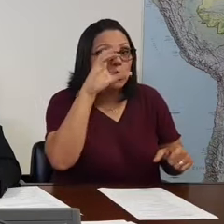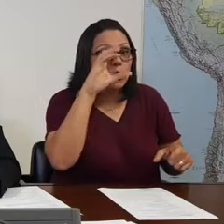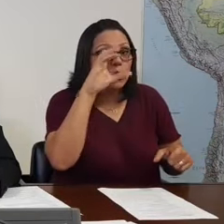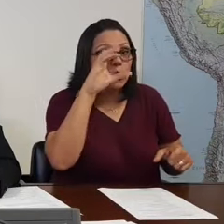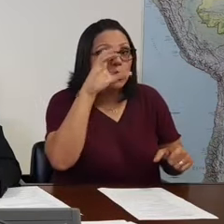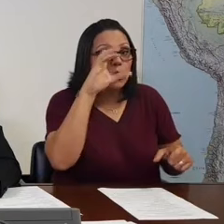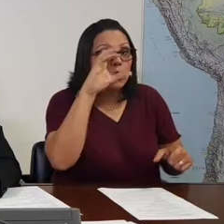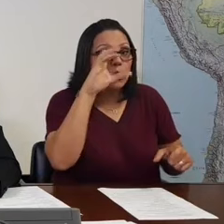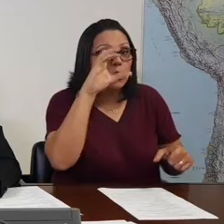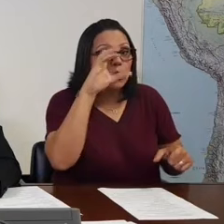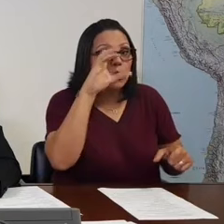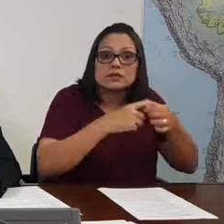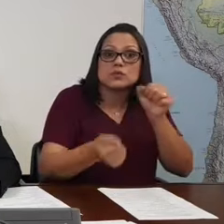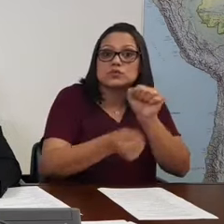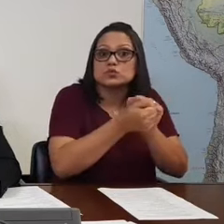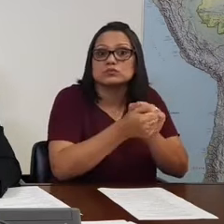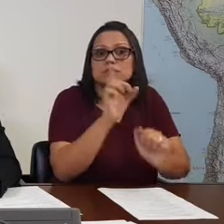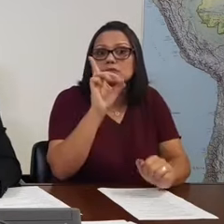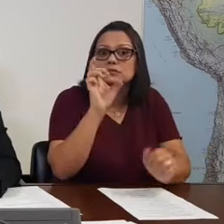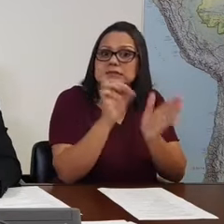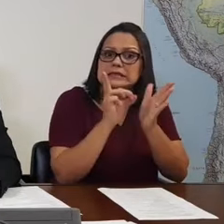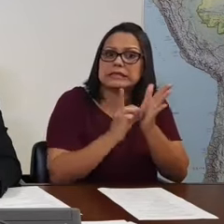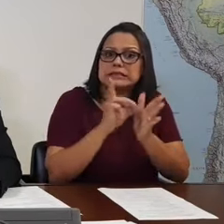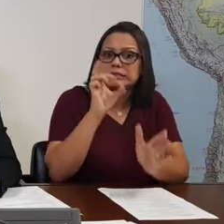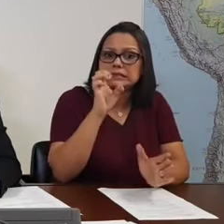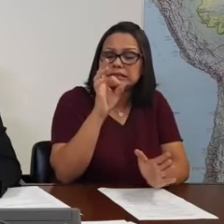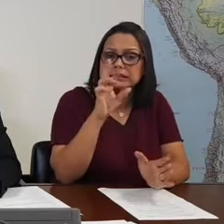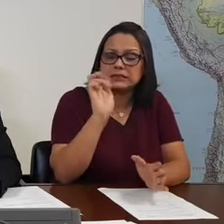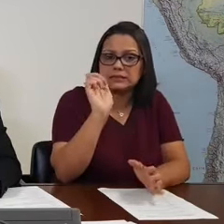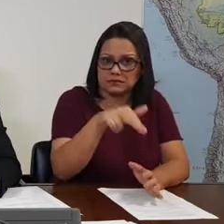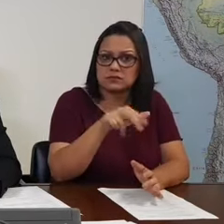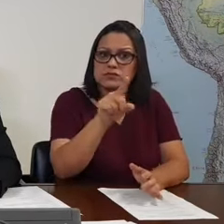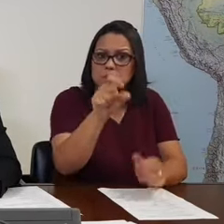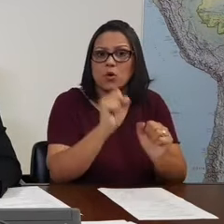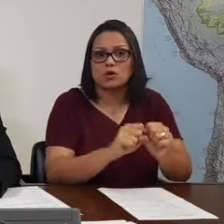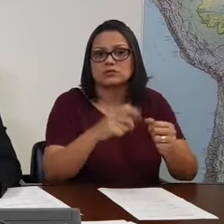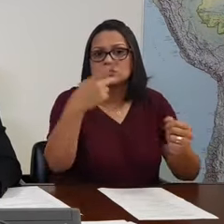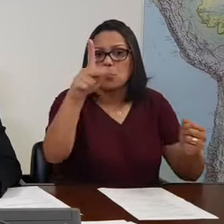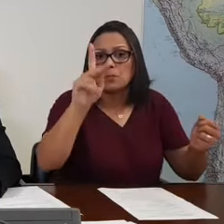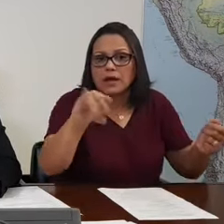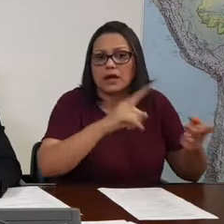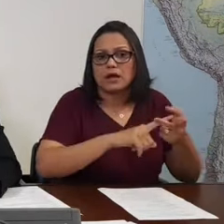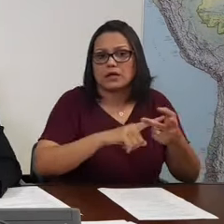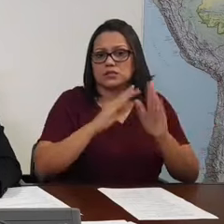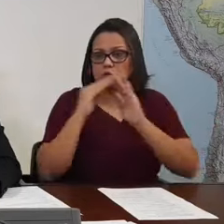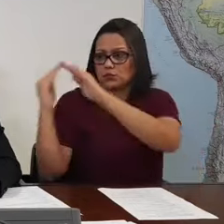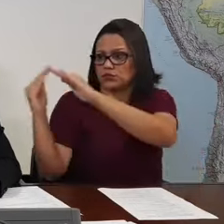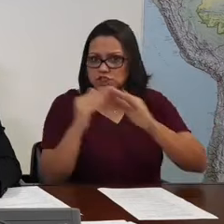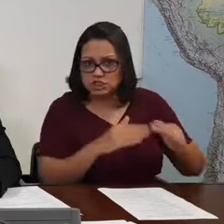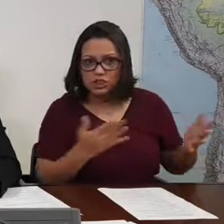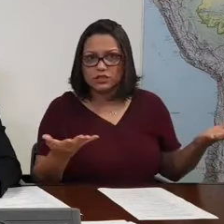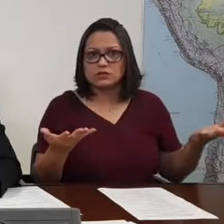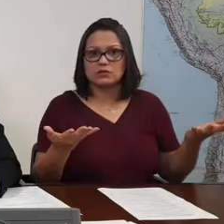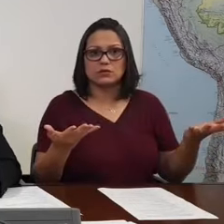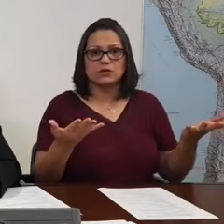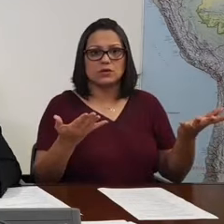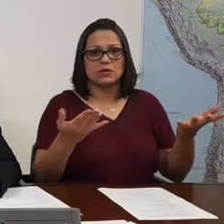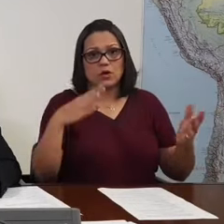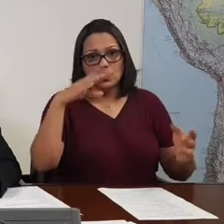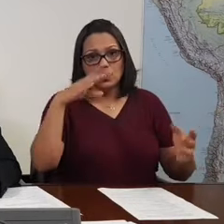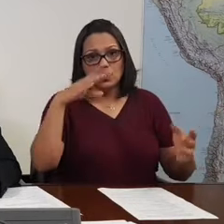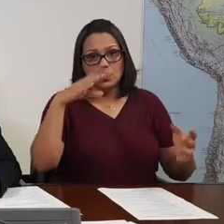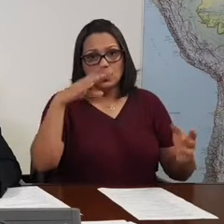No projeto nosso, caso aprovado, você pode ter esse atestado com o teu irmão, com o teu pai, com o teu filho, com o vizinho, no Hospital Central do